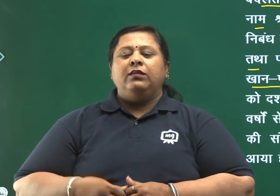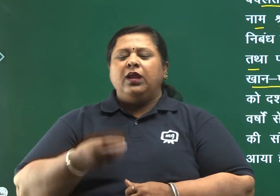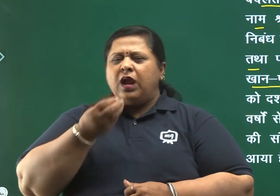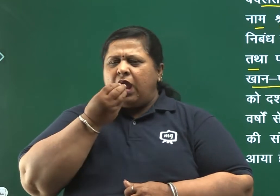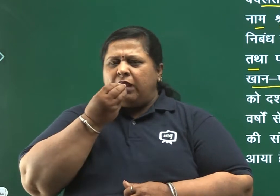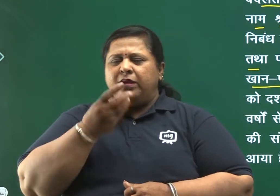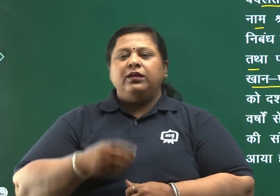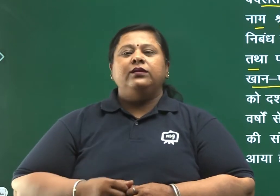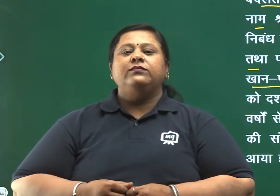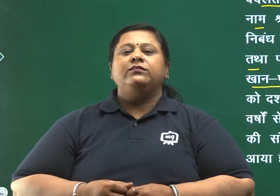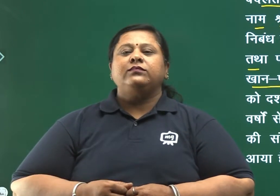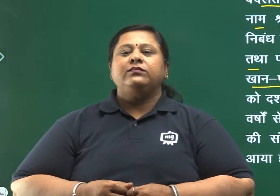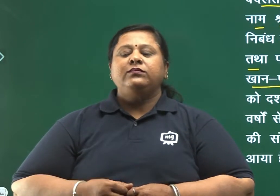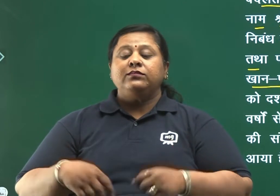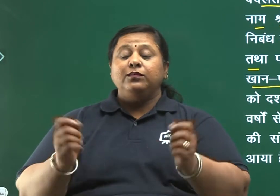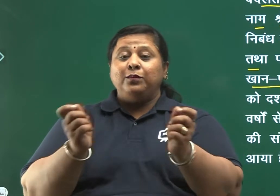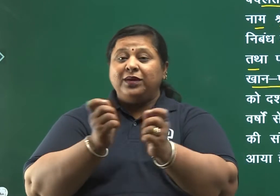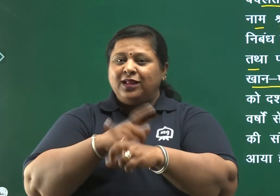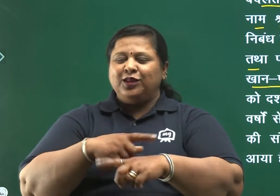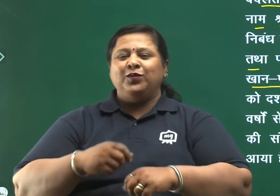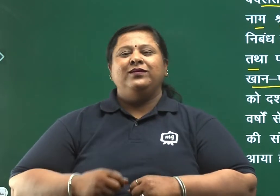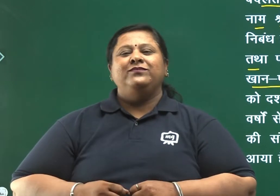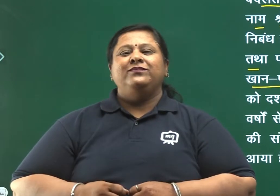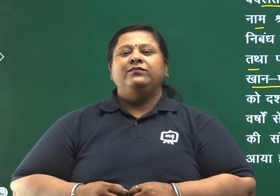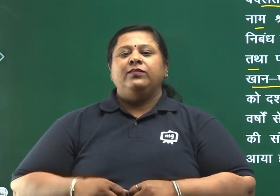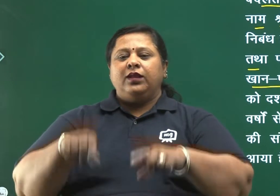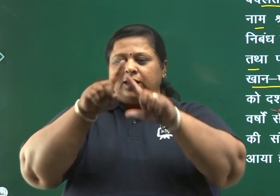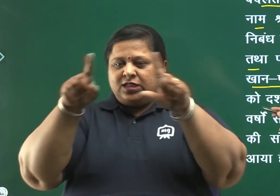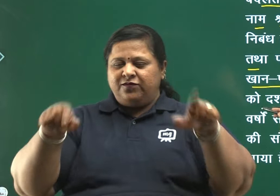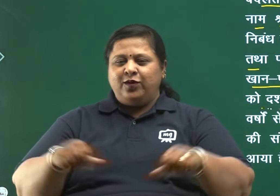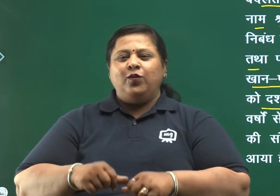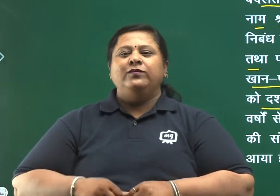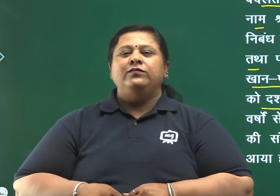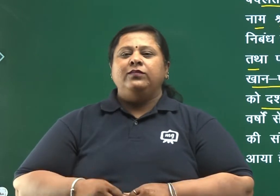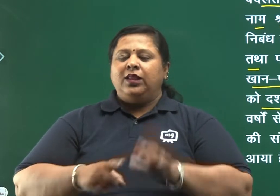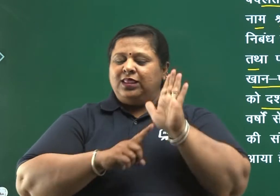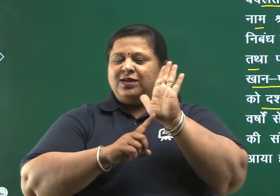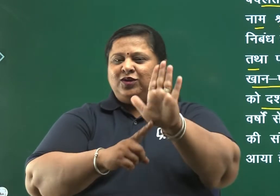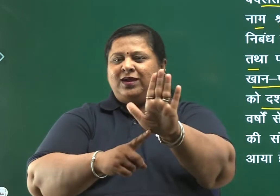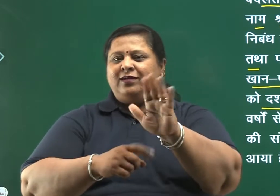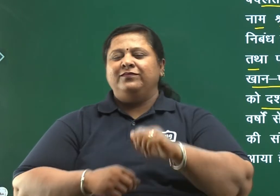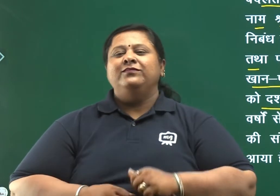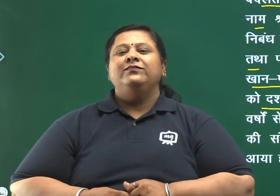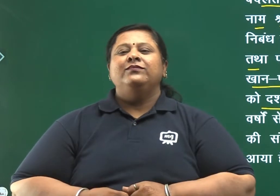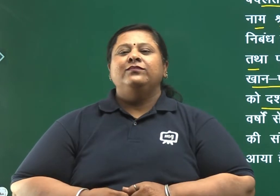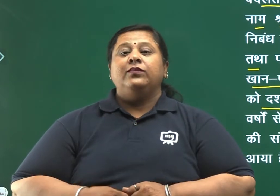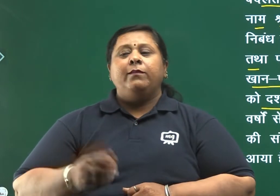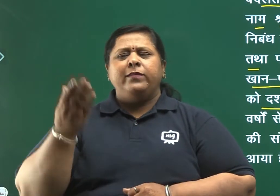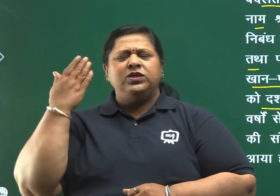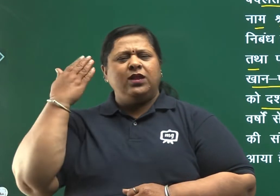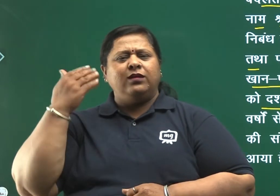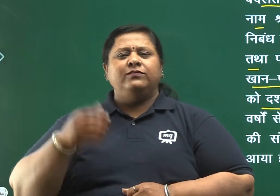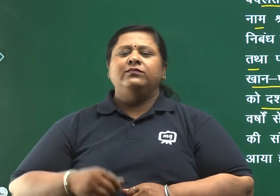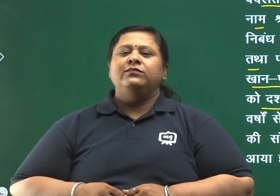खान पान की बदलती हुई तस्वीर को दर्शाया है। पिछले